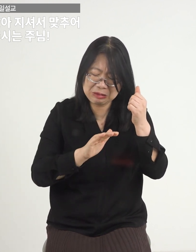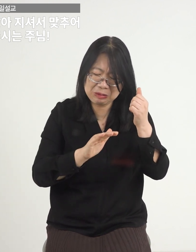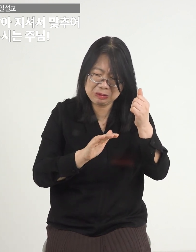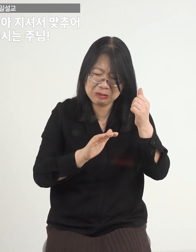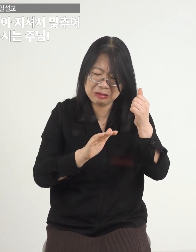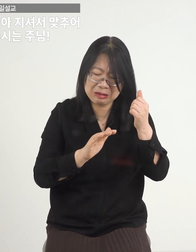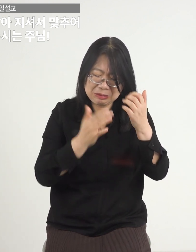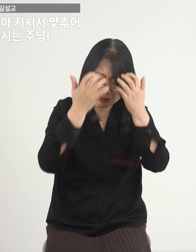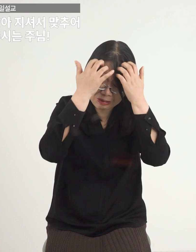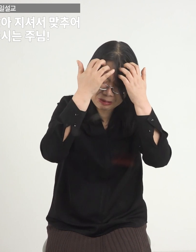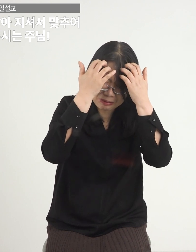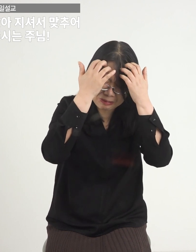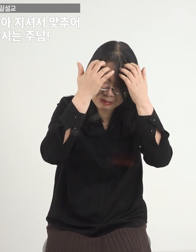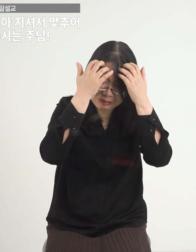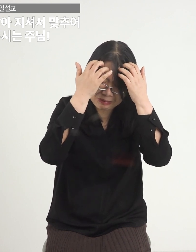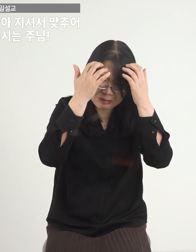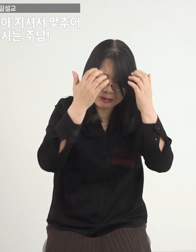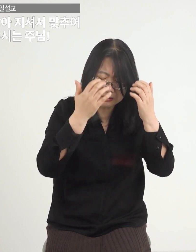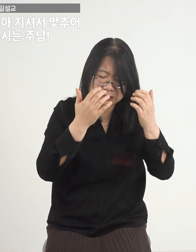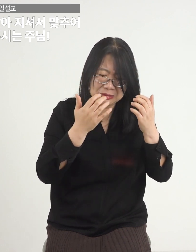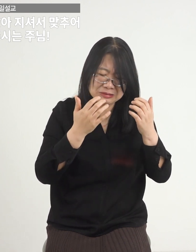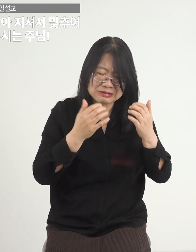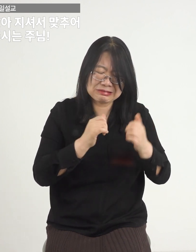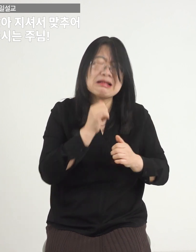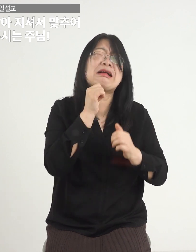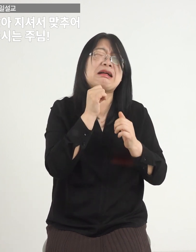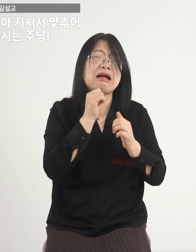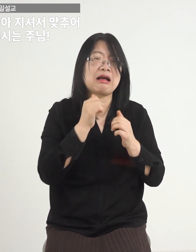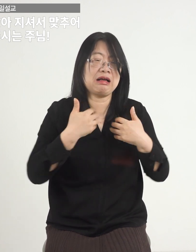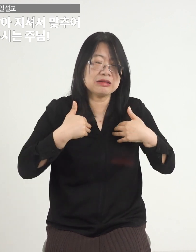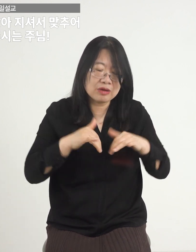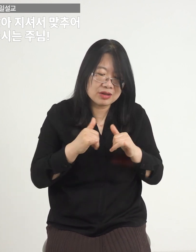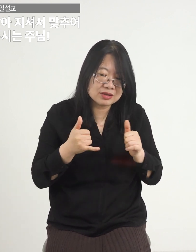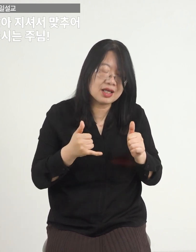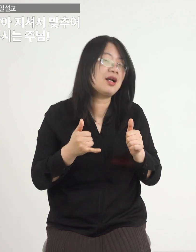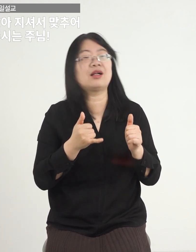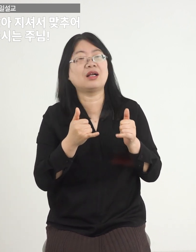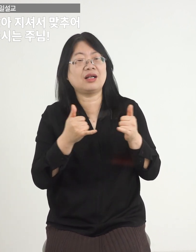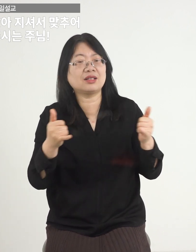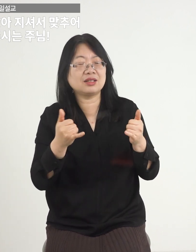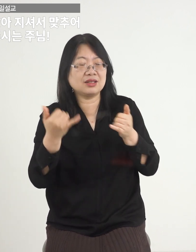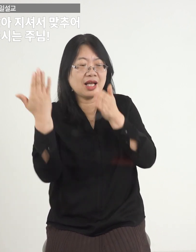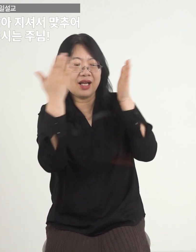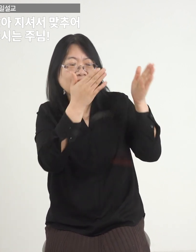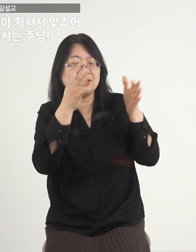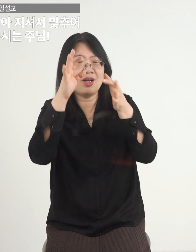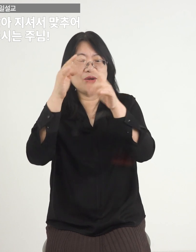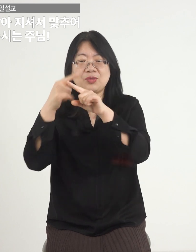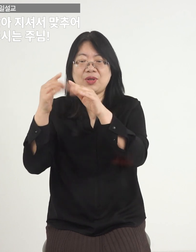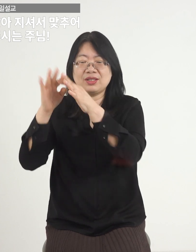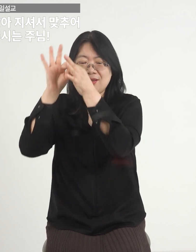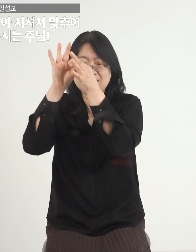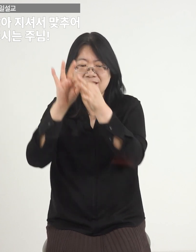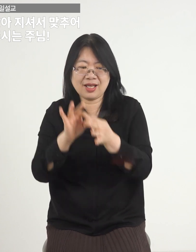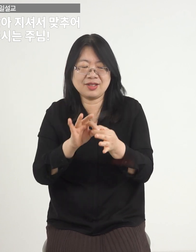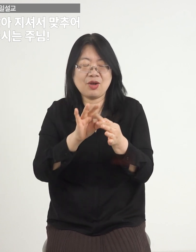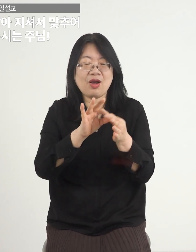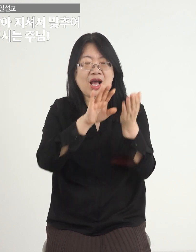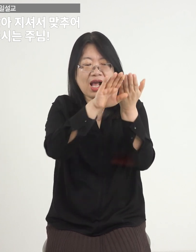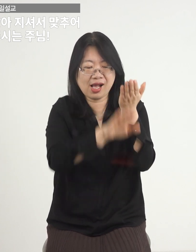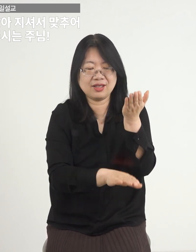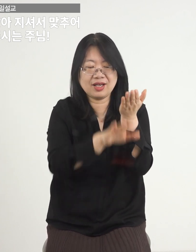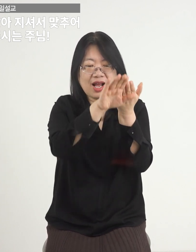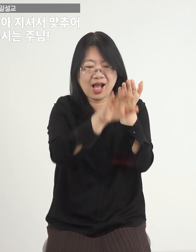낮고 천한 연약한 자들을 향해서 교회는 끊임없이 아래로